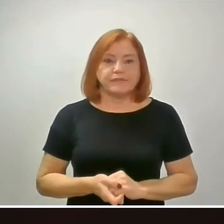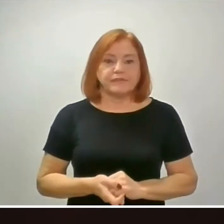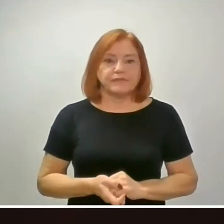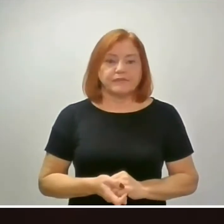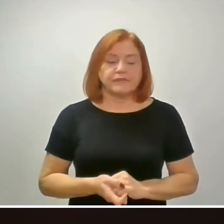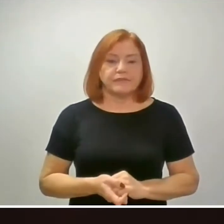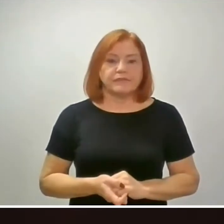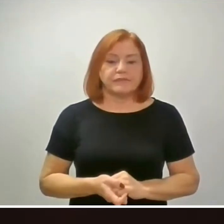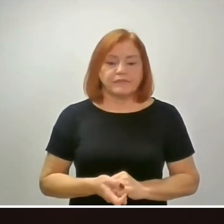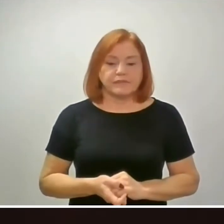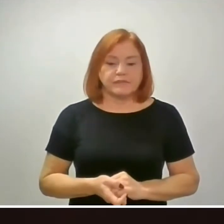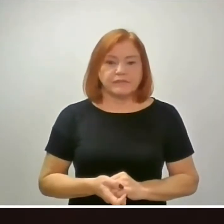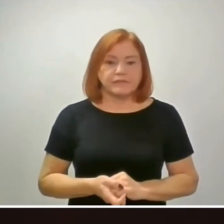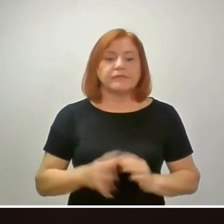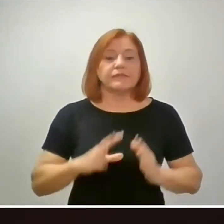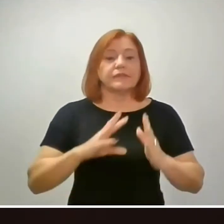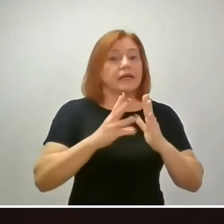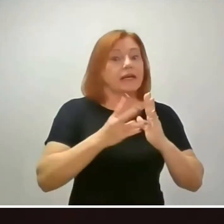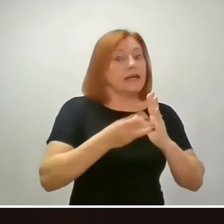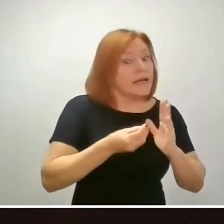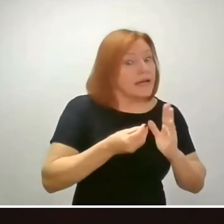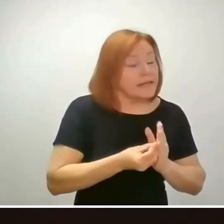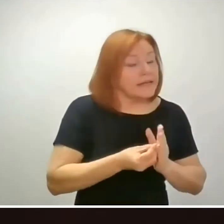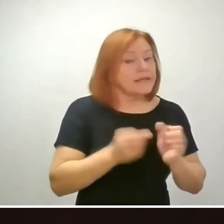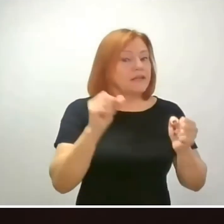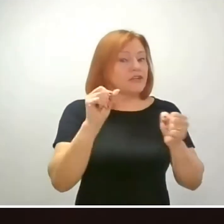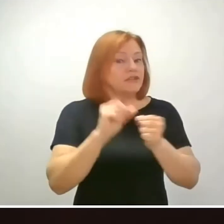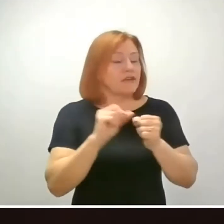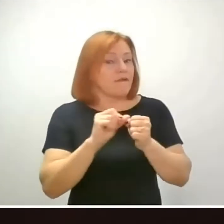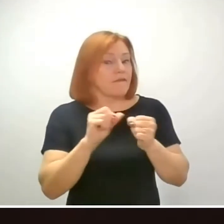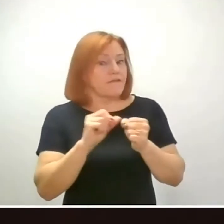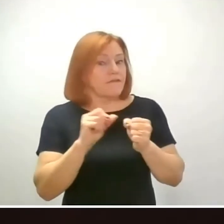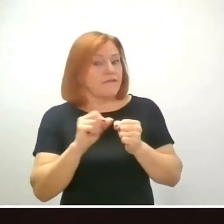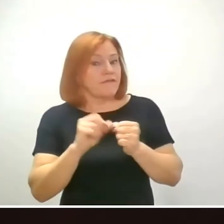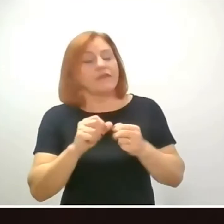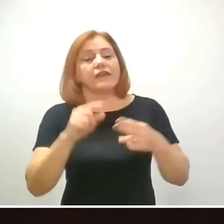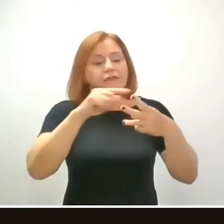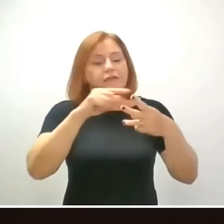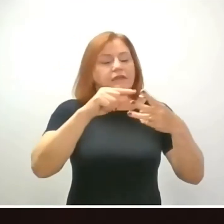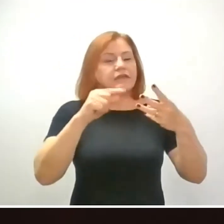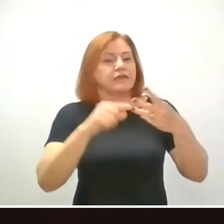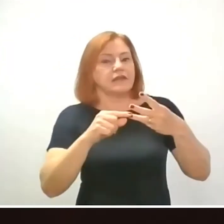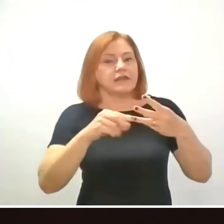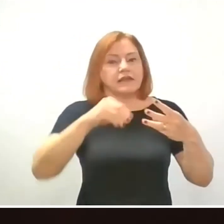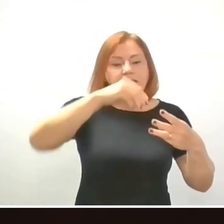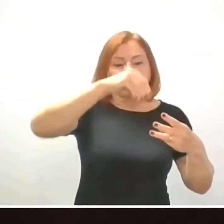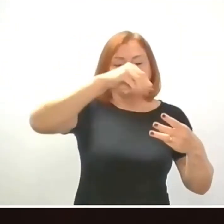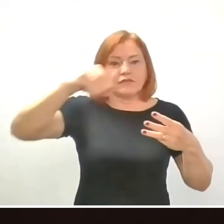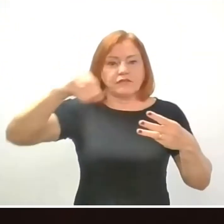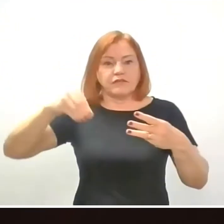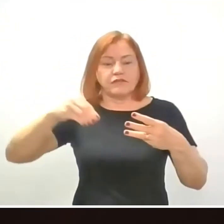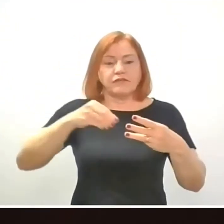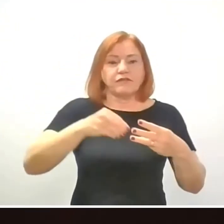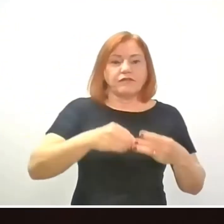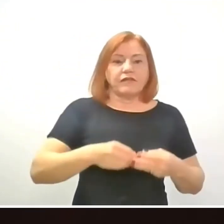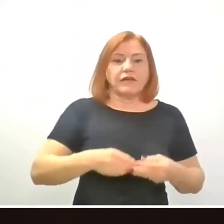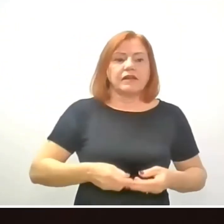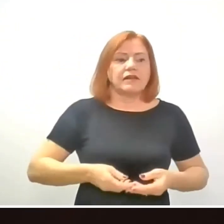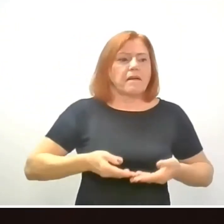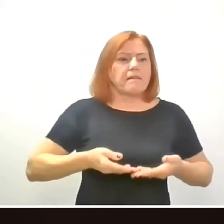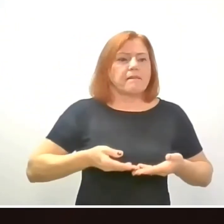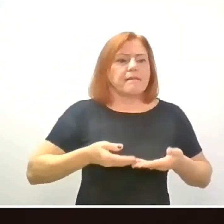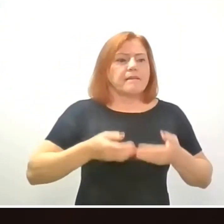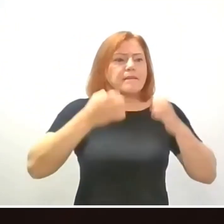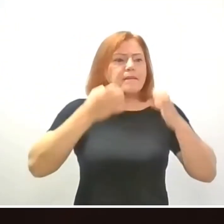E a igreja é feita por essas 3 medidas de farinha para alimentar as pessoas. Portanto, irmão, a igreja não é uma